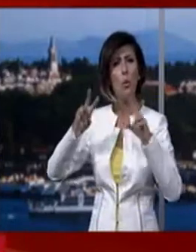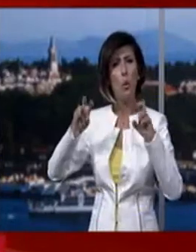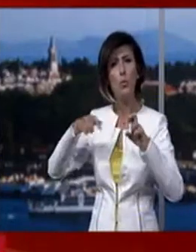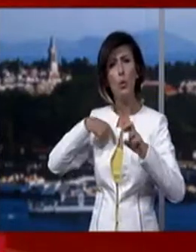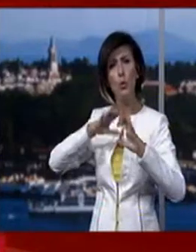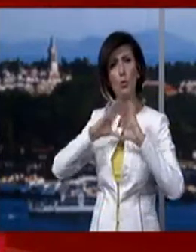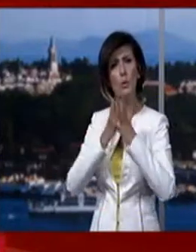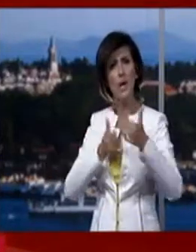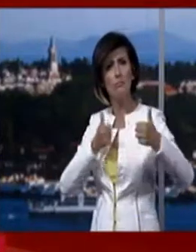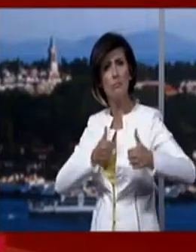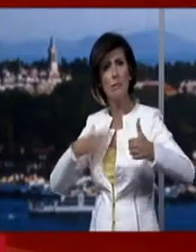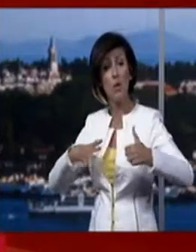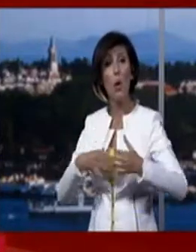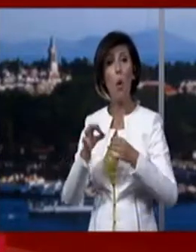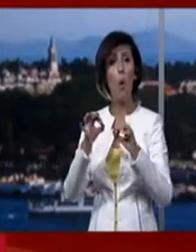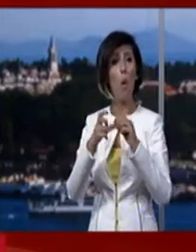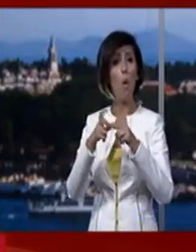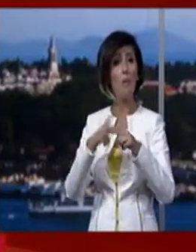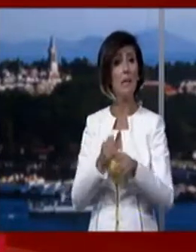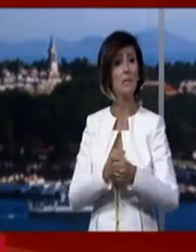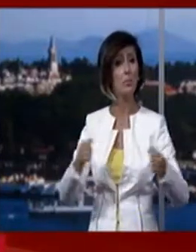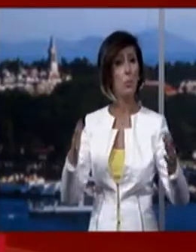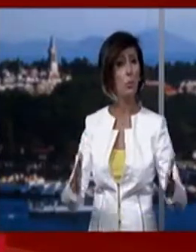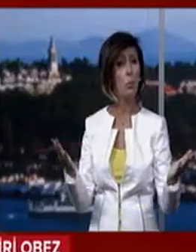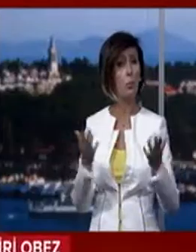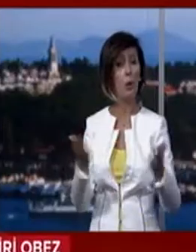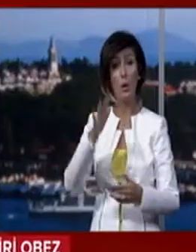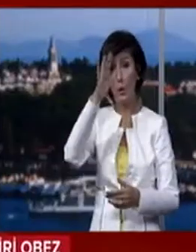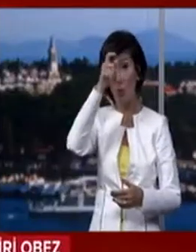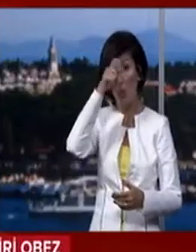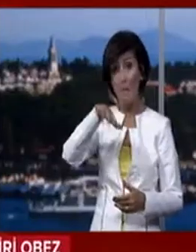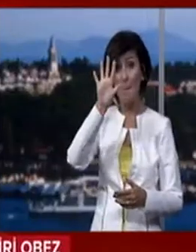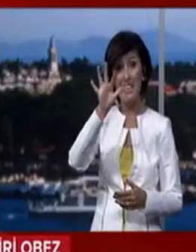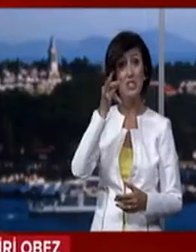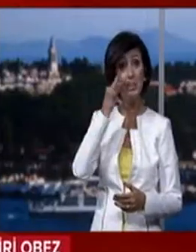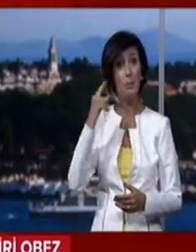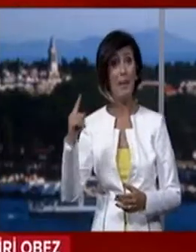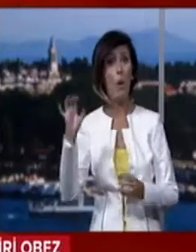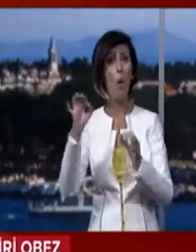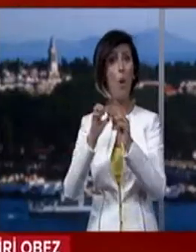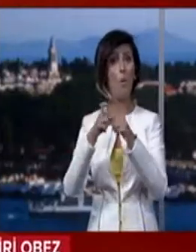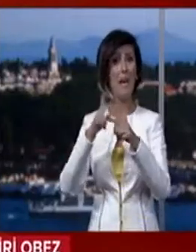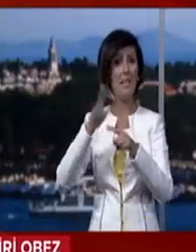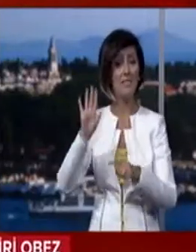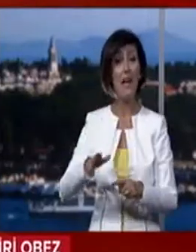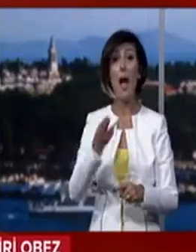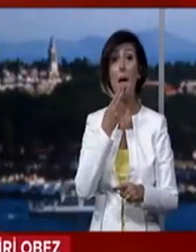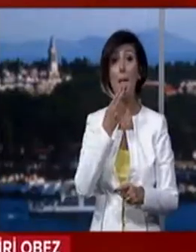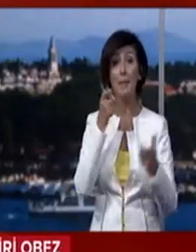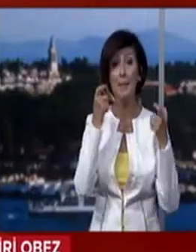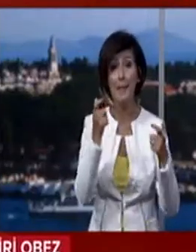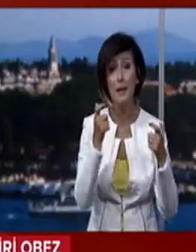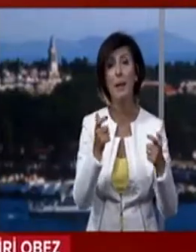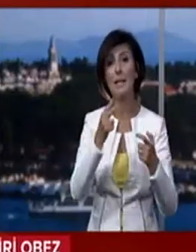bu kez obezitede yarışıyor. Öyle ki artık her 5 kişiden biri obez ve bu sayı her geçen gün artıyor. Özellikle hanımlar dikkat,